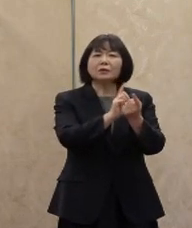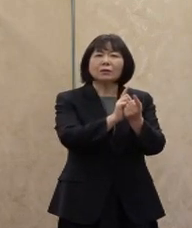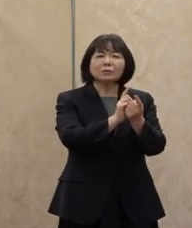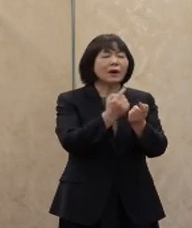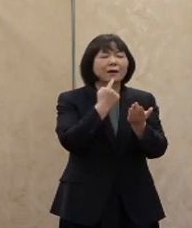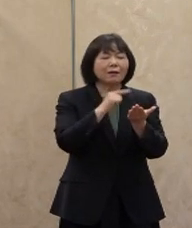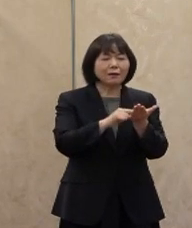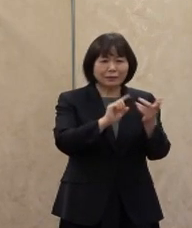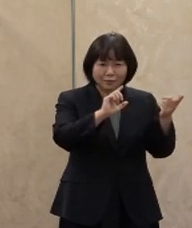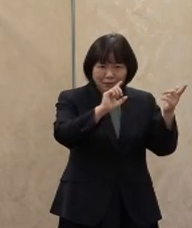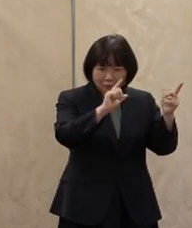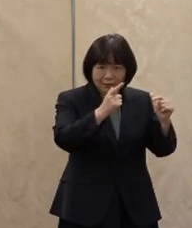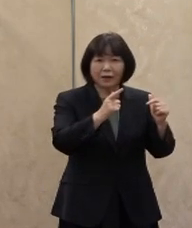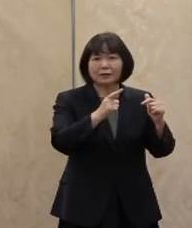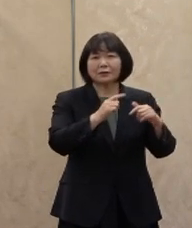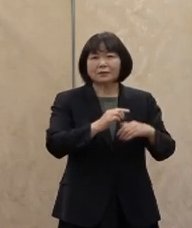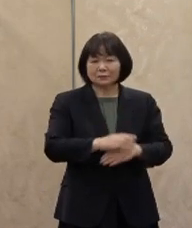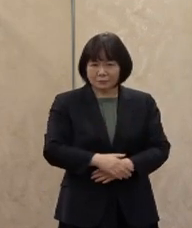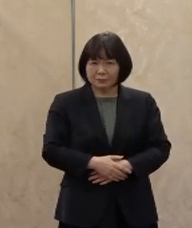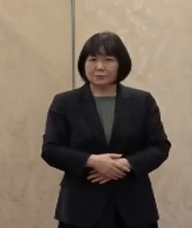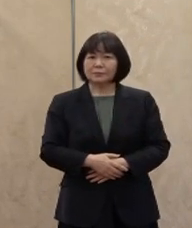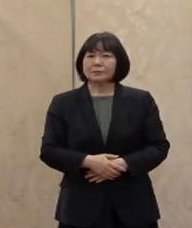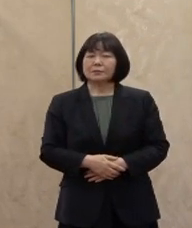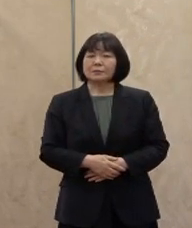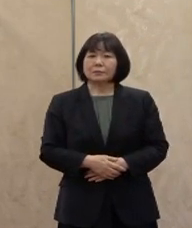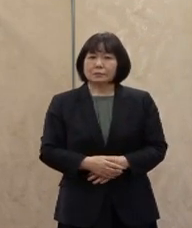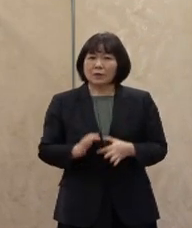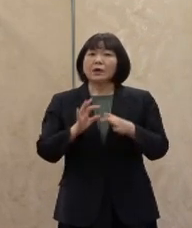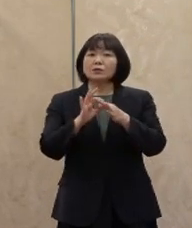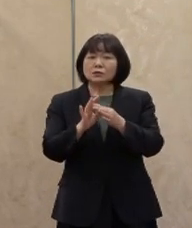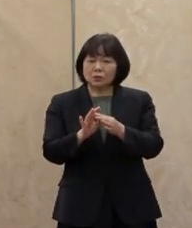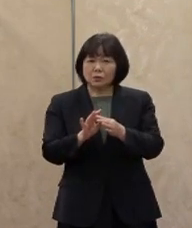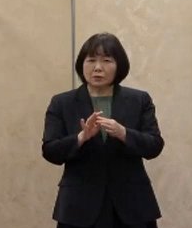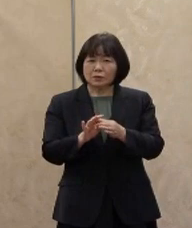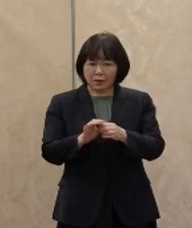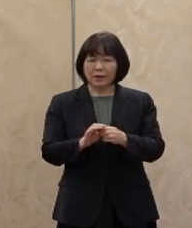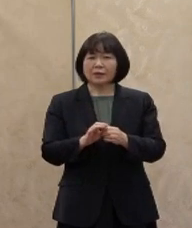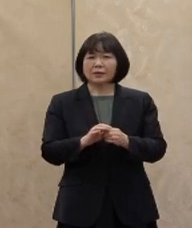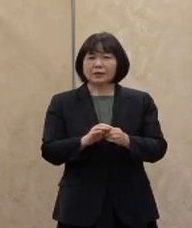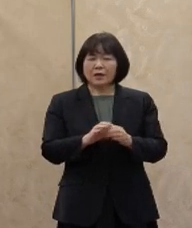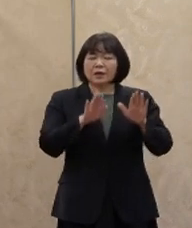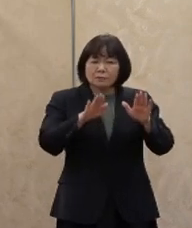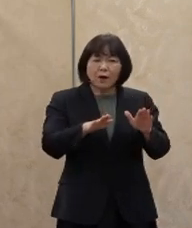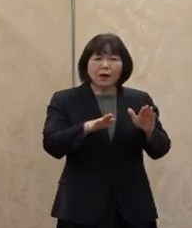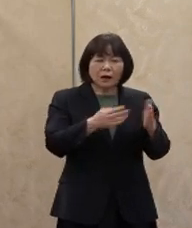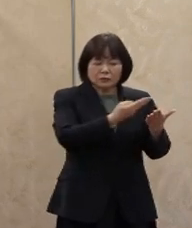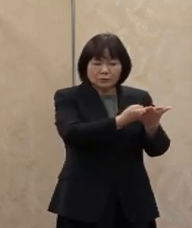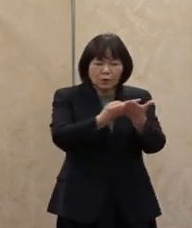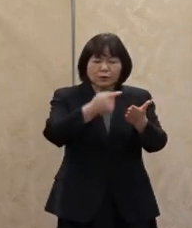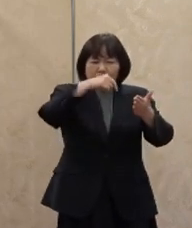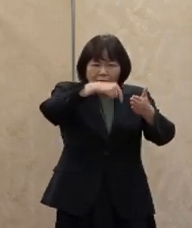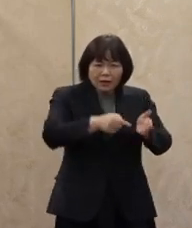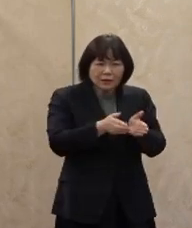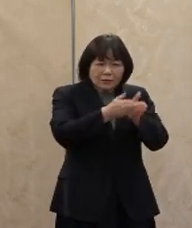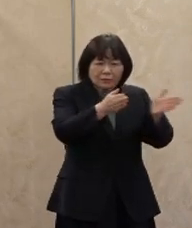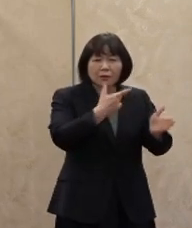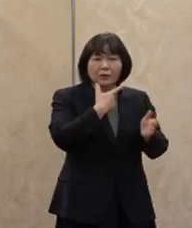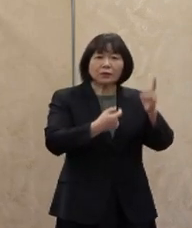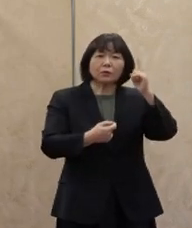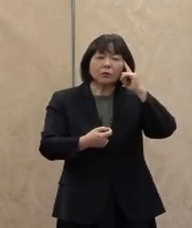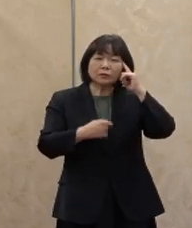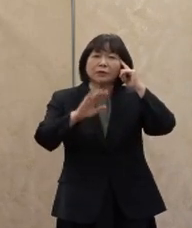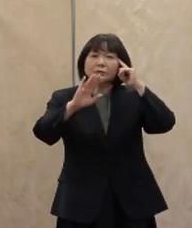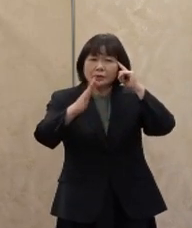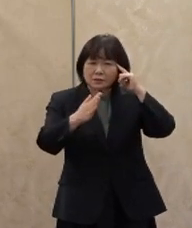そう簡単ではないというところが出発点です。ですのでもともと有限の中でなんとかこう広げようとしているわけなんですけれども、